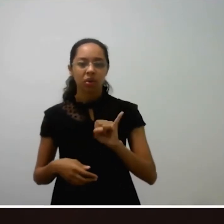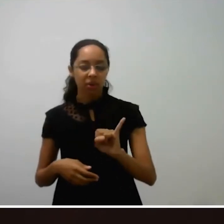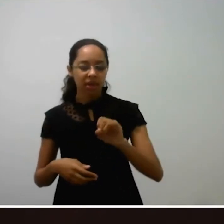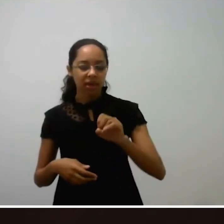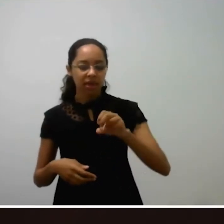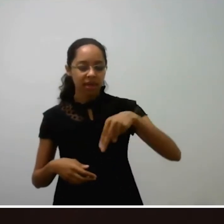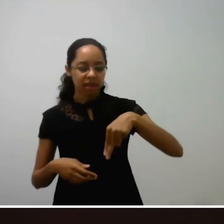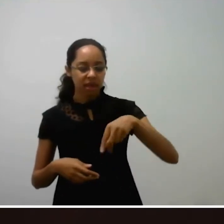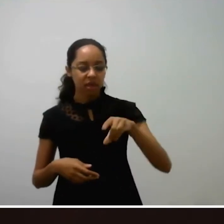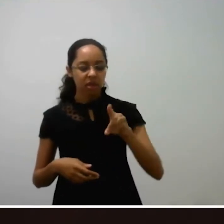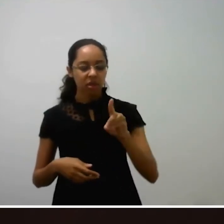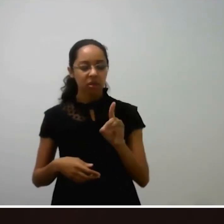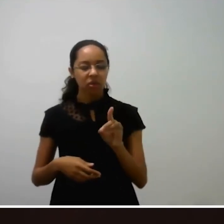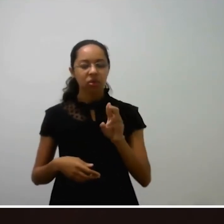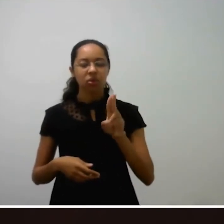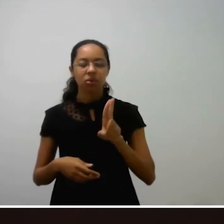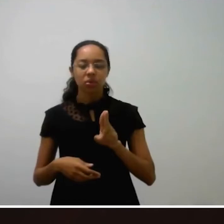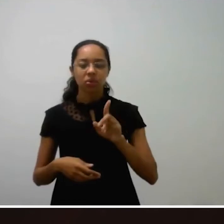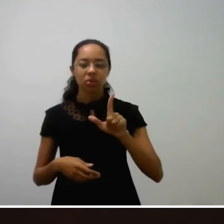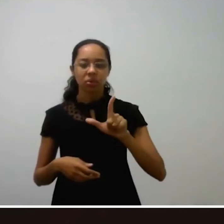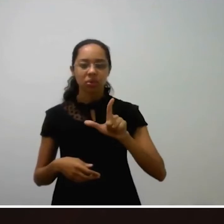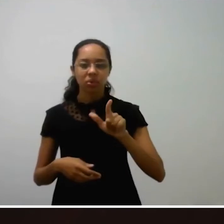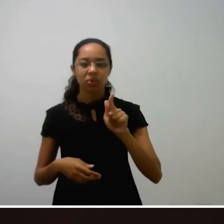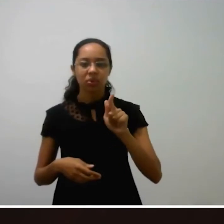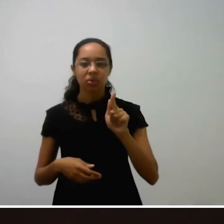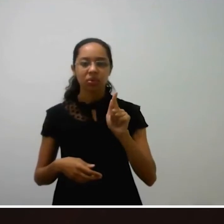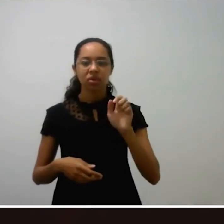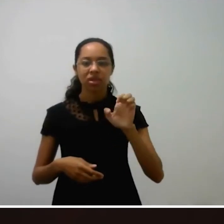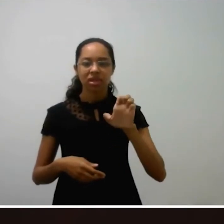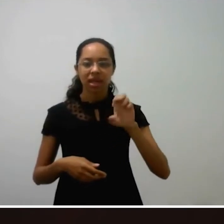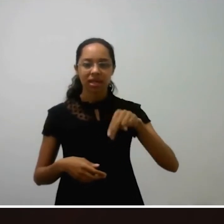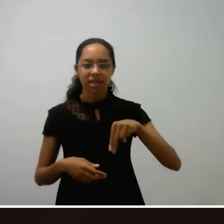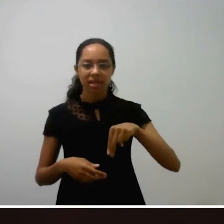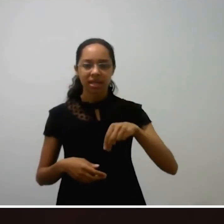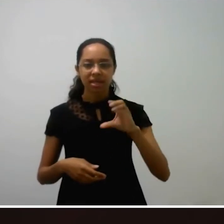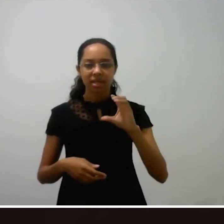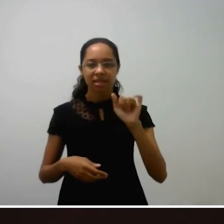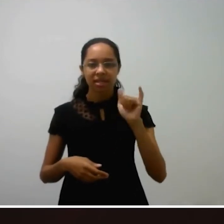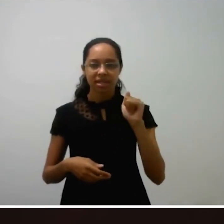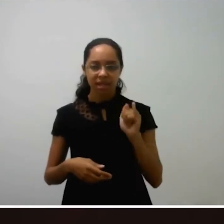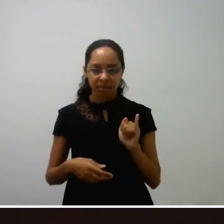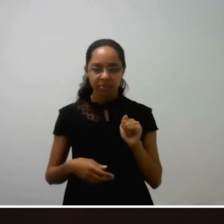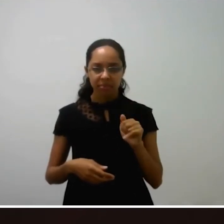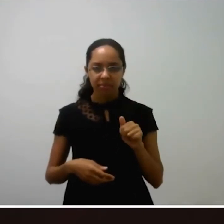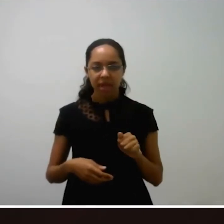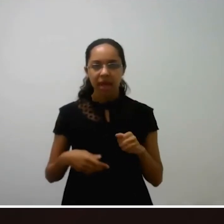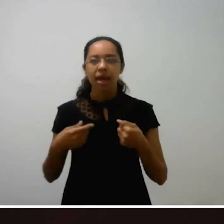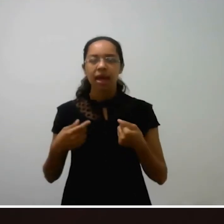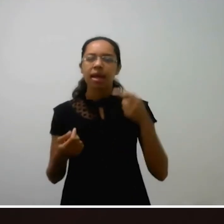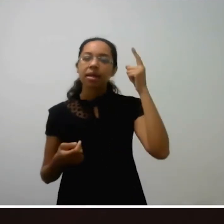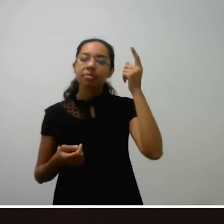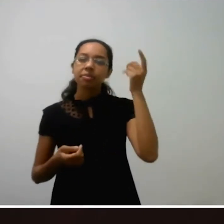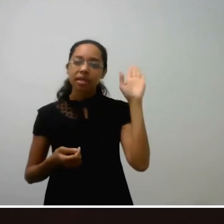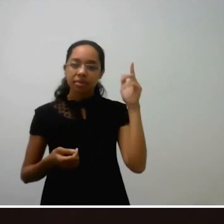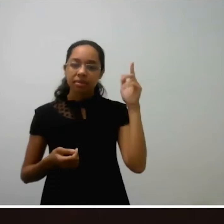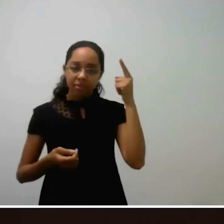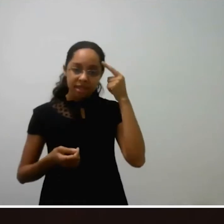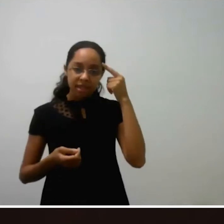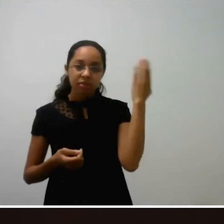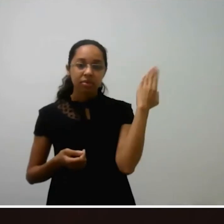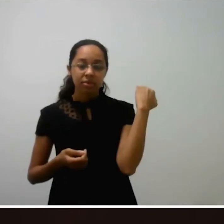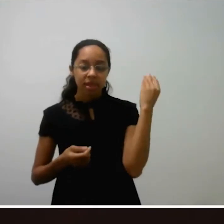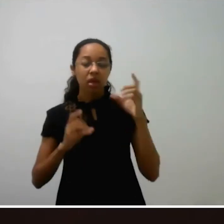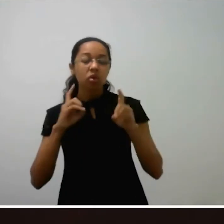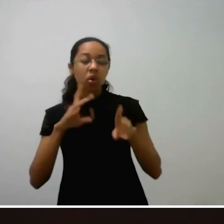tinha o direito de perdoar um pecado de alguém. E o Papa, então, ele tinha, por exemplo, de onde veio